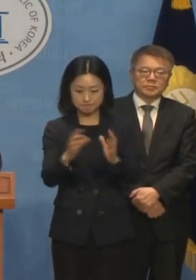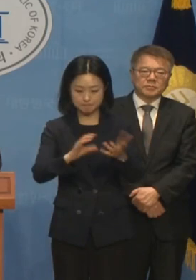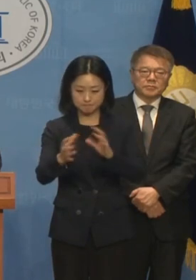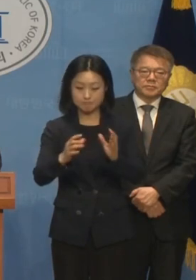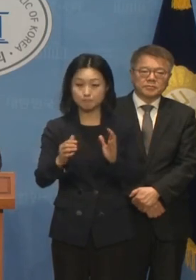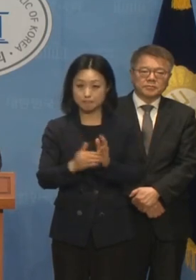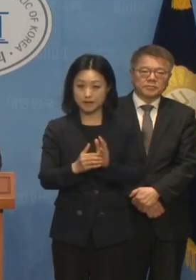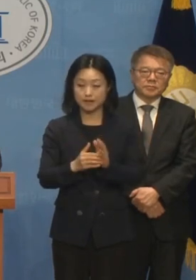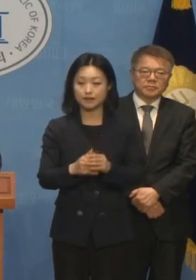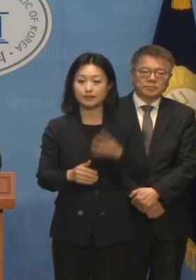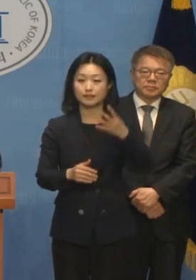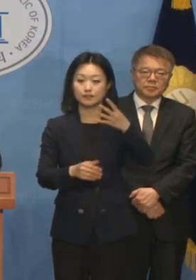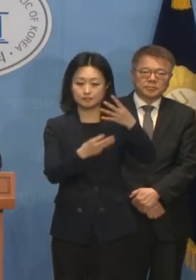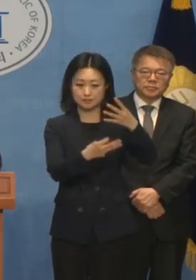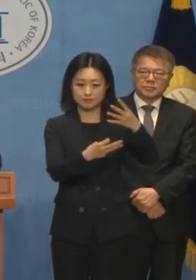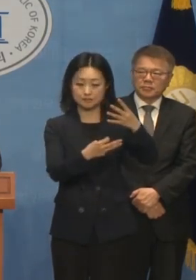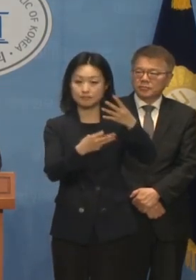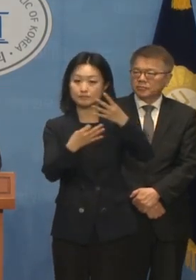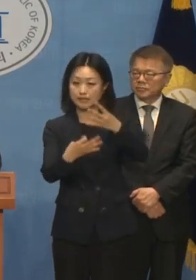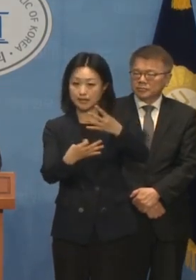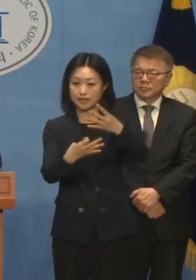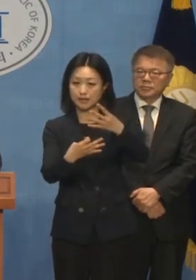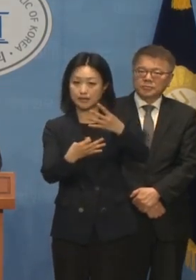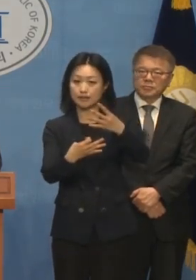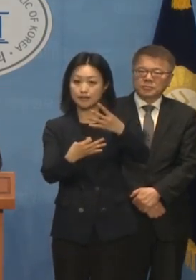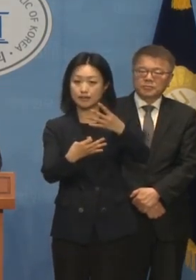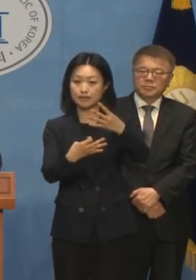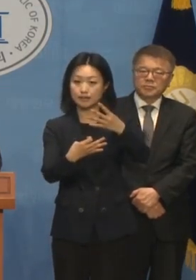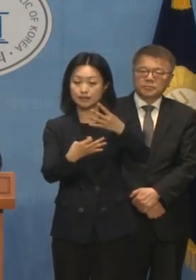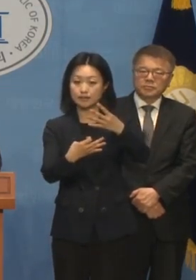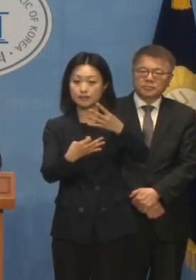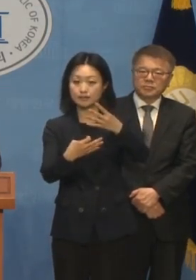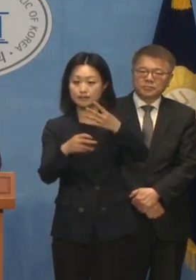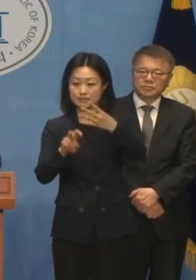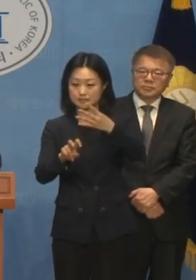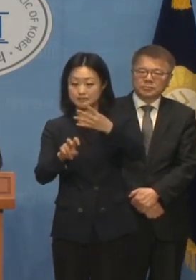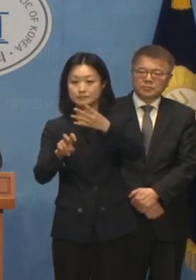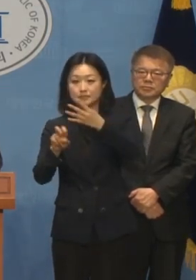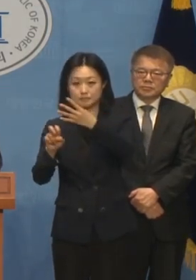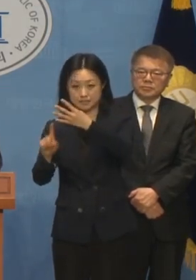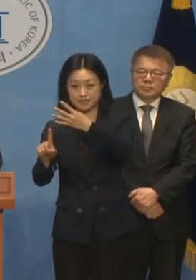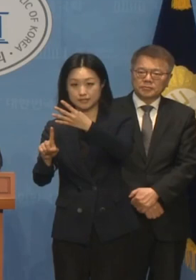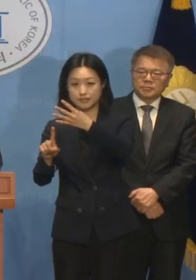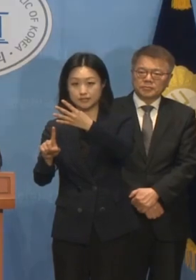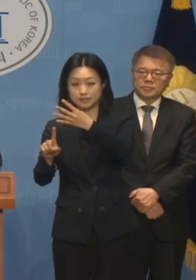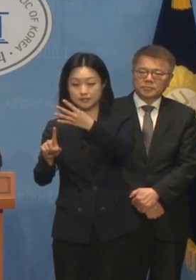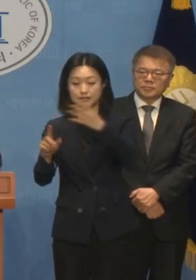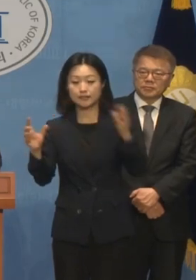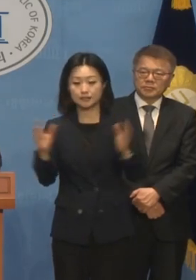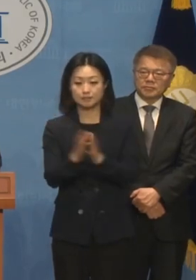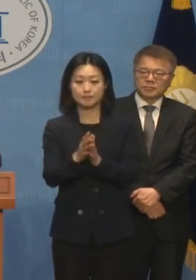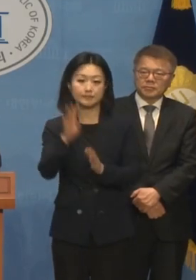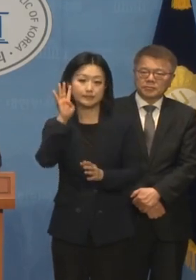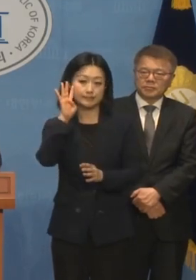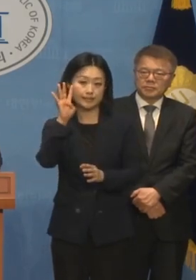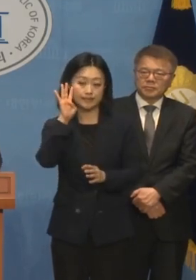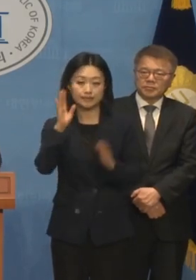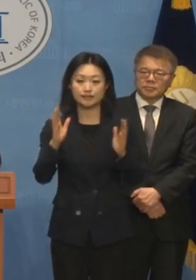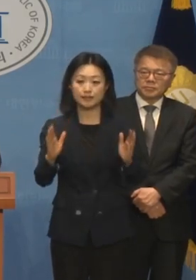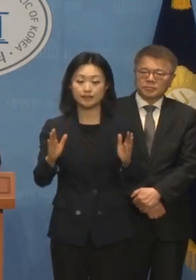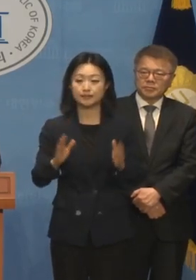지난 4월 13, 14 그리고 20, 21일 총 4일간